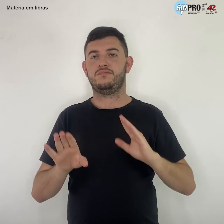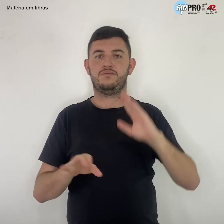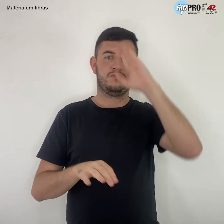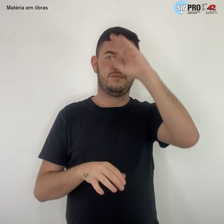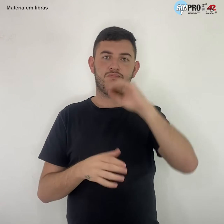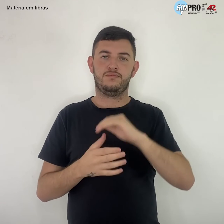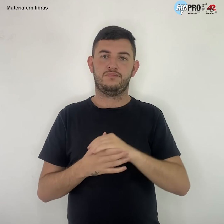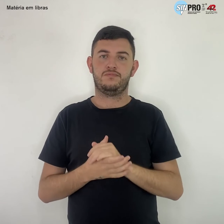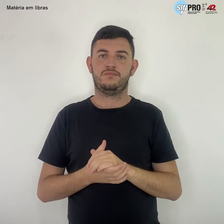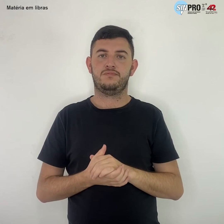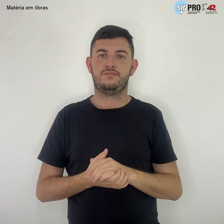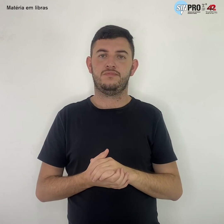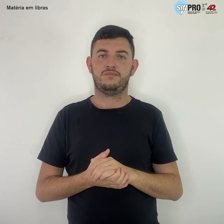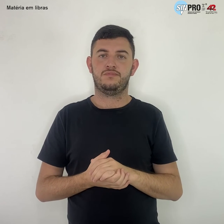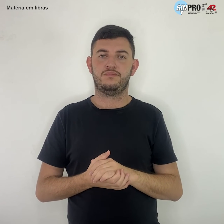Bolsonaro.